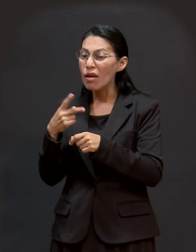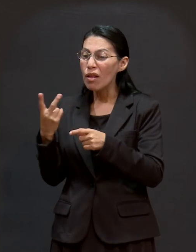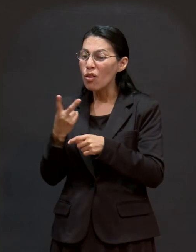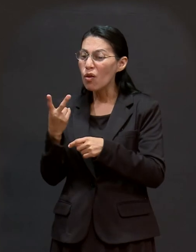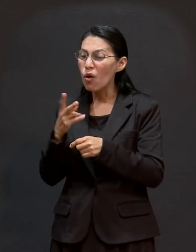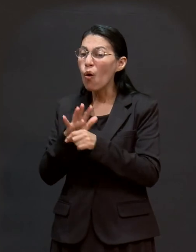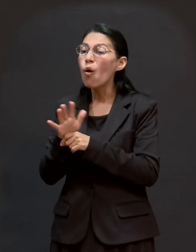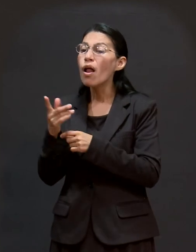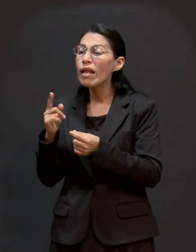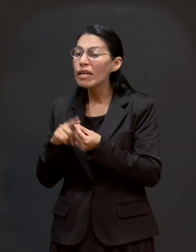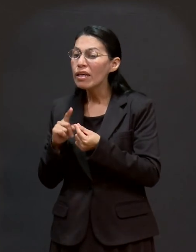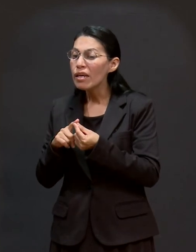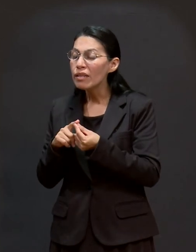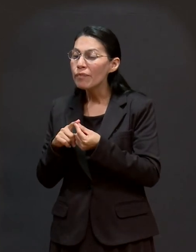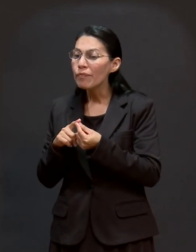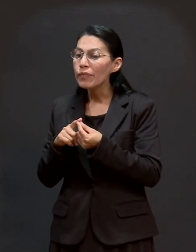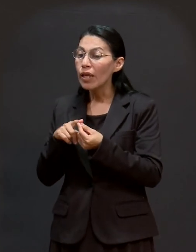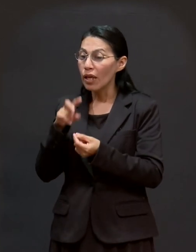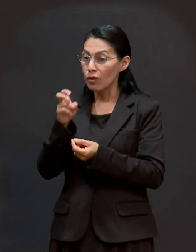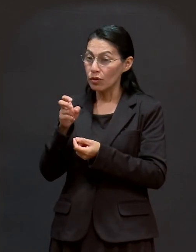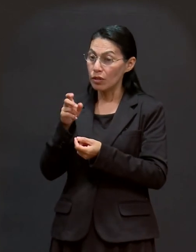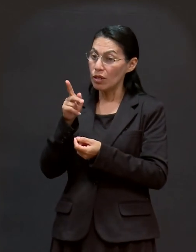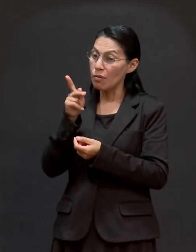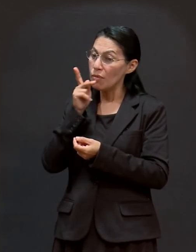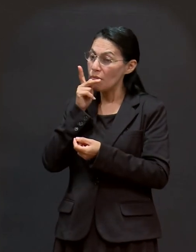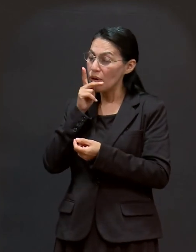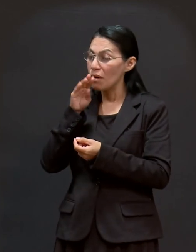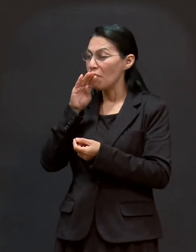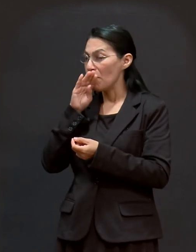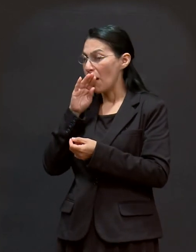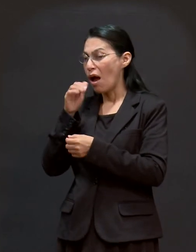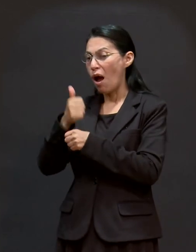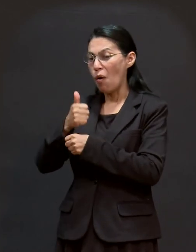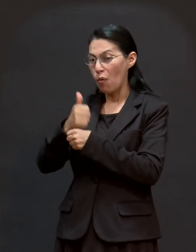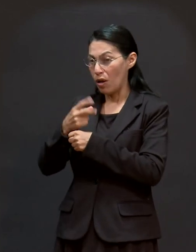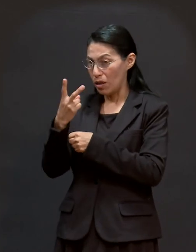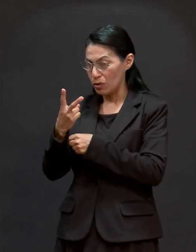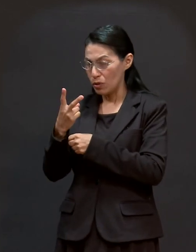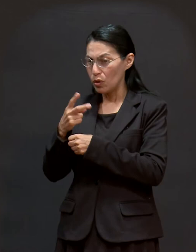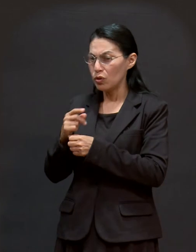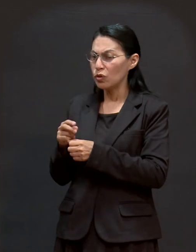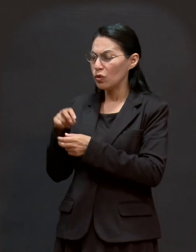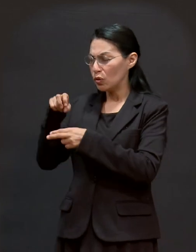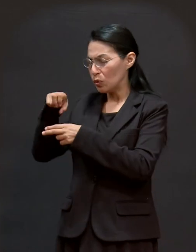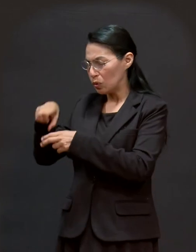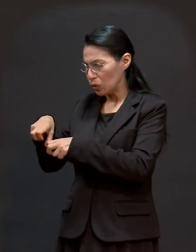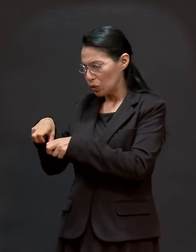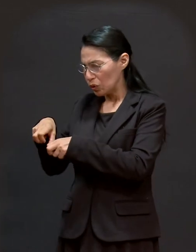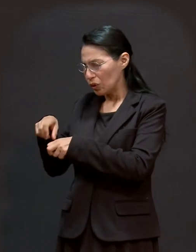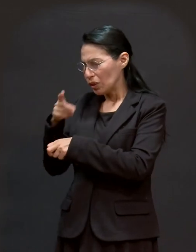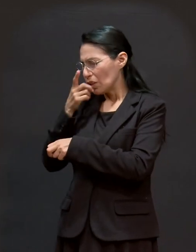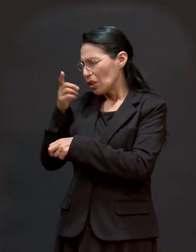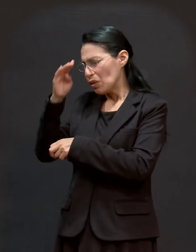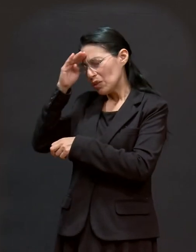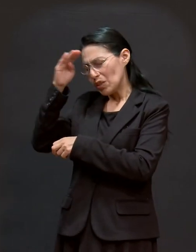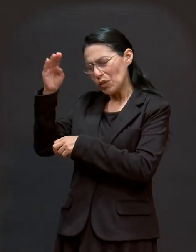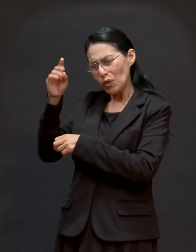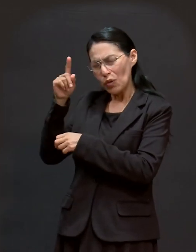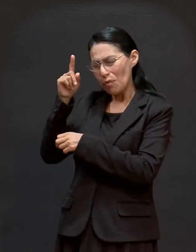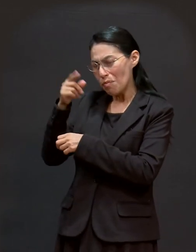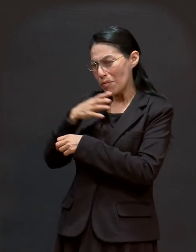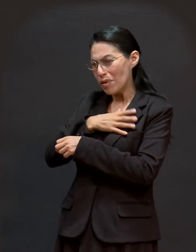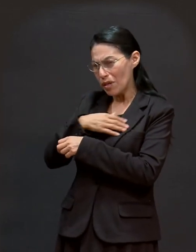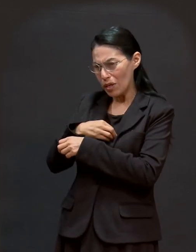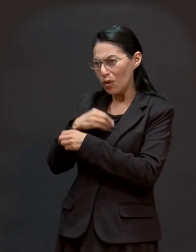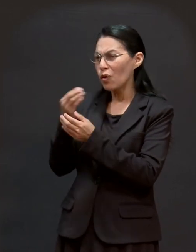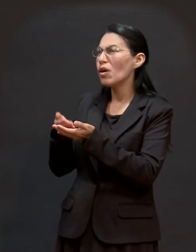momento mis dos abuelas junto con mi papá se arrodillaron en el pasillo de aquel hospital y desde ese momento ellos oraron y